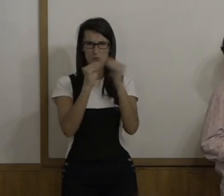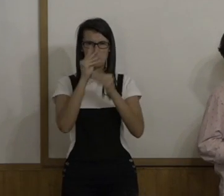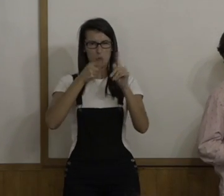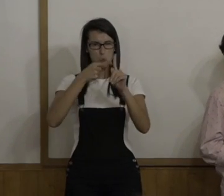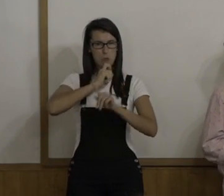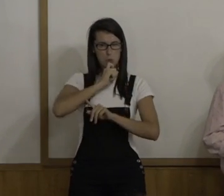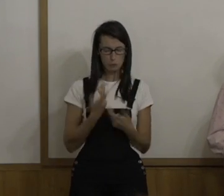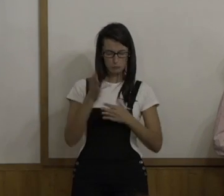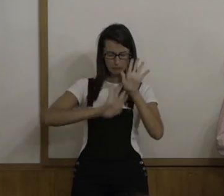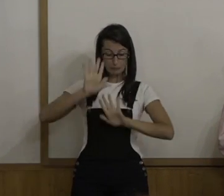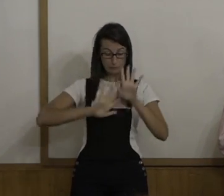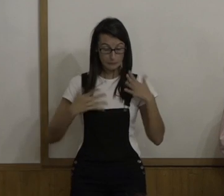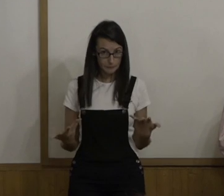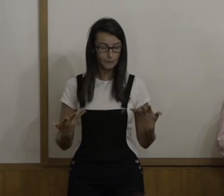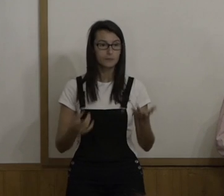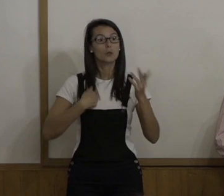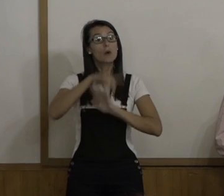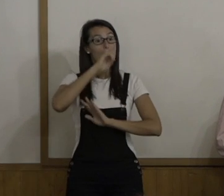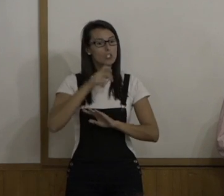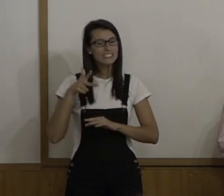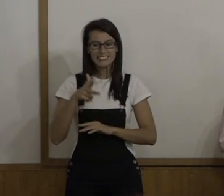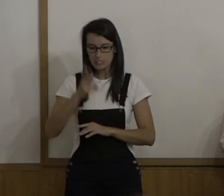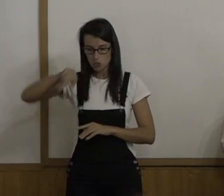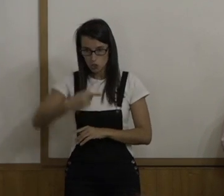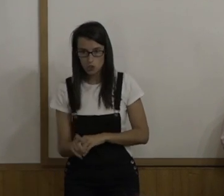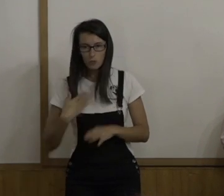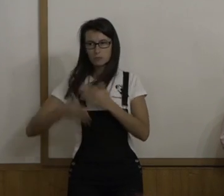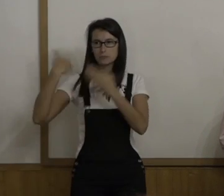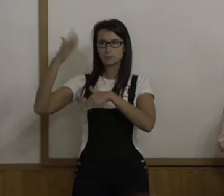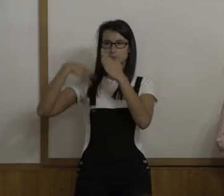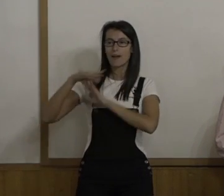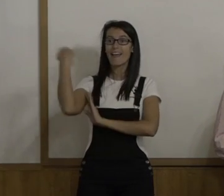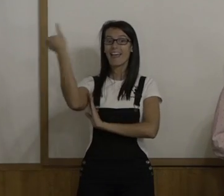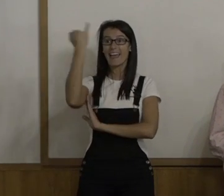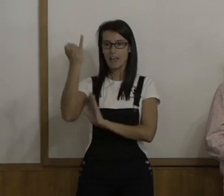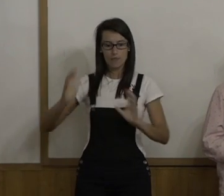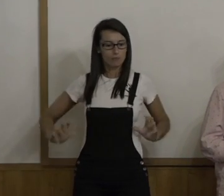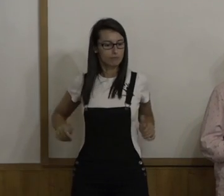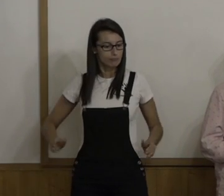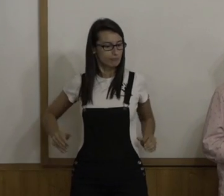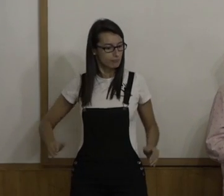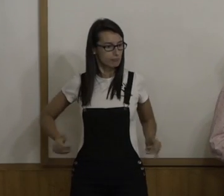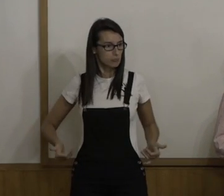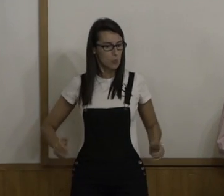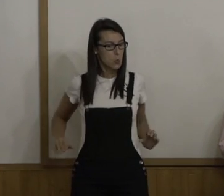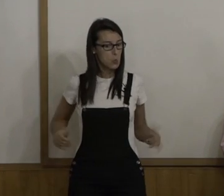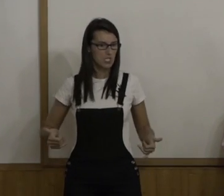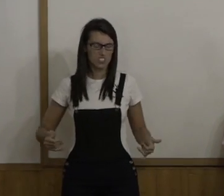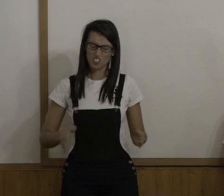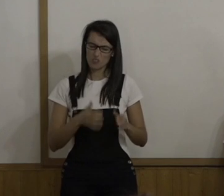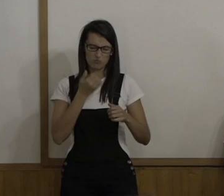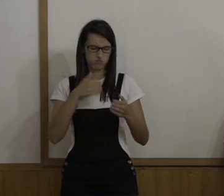Y me recuerda también, que no es chiste, me pasó con un jefe mío que iba en silla de ruedas, en una silla además muy, muy